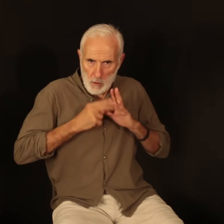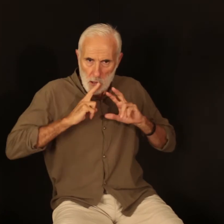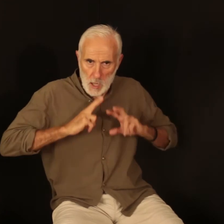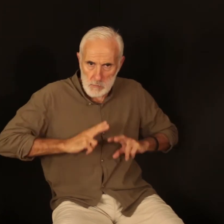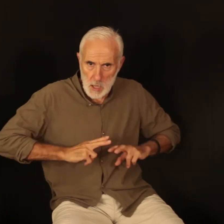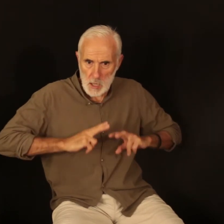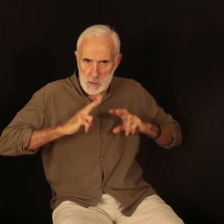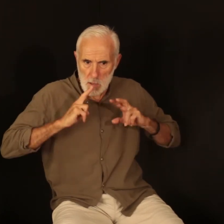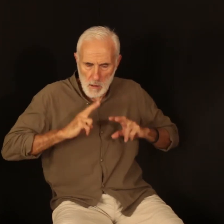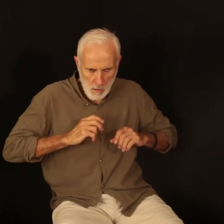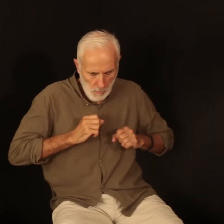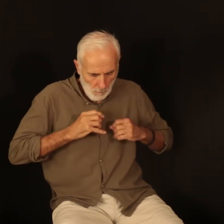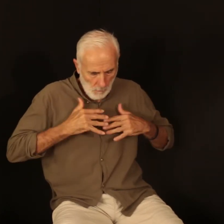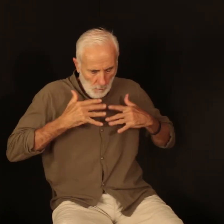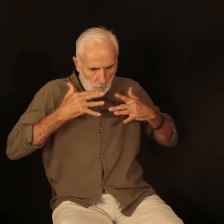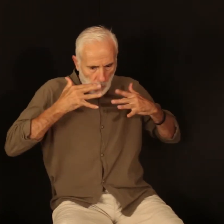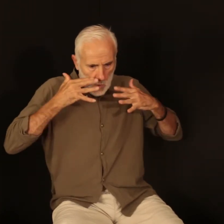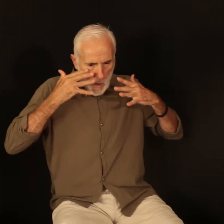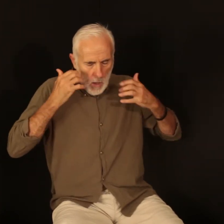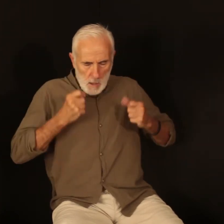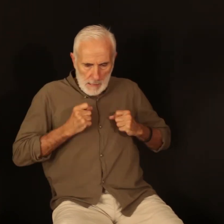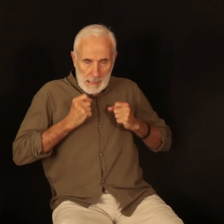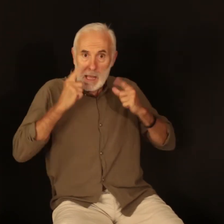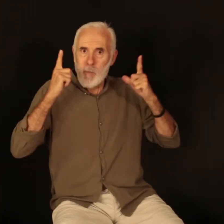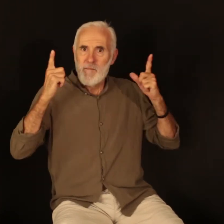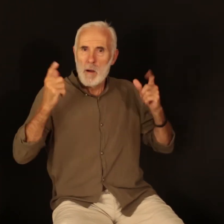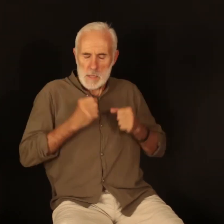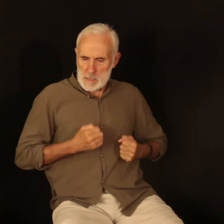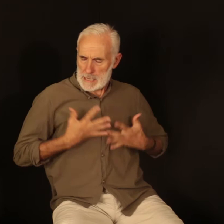émotions et les sensations.